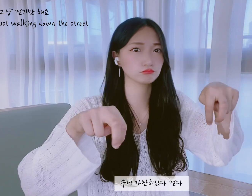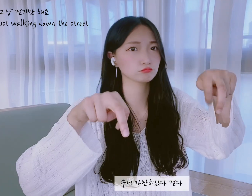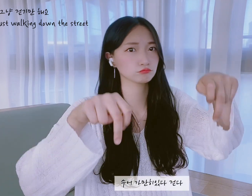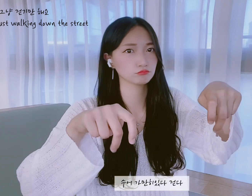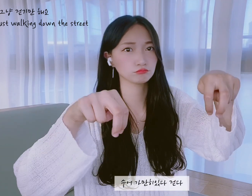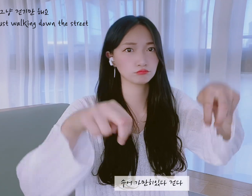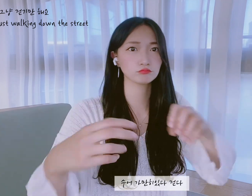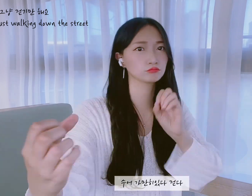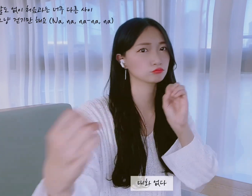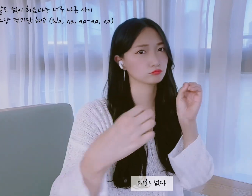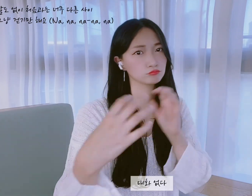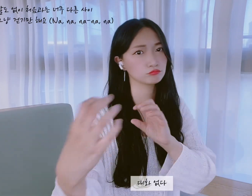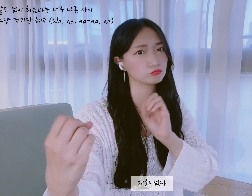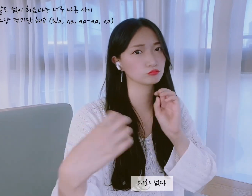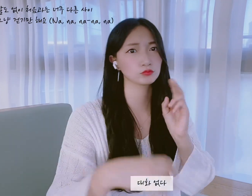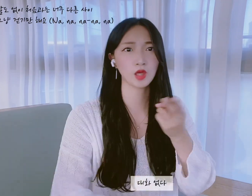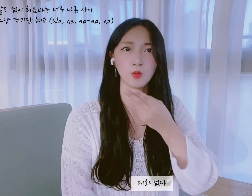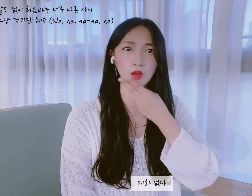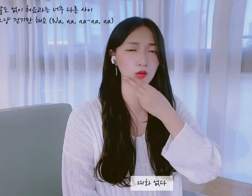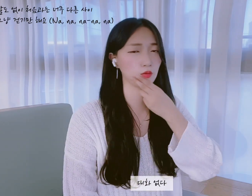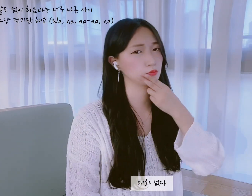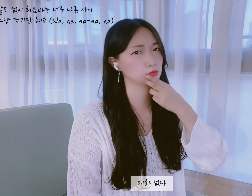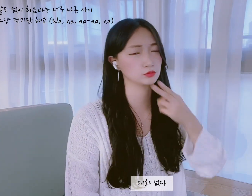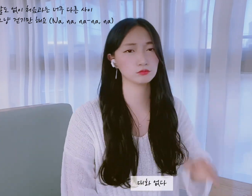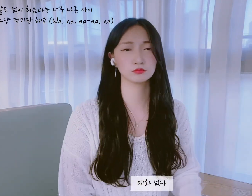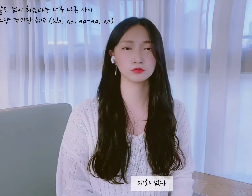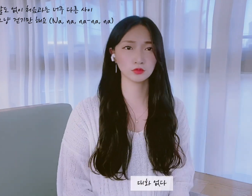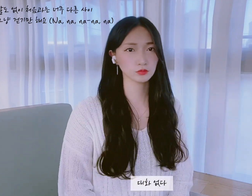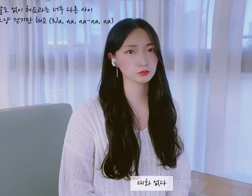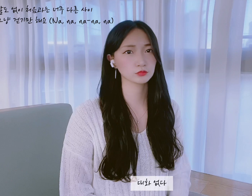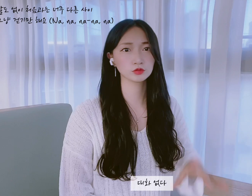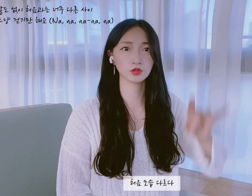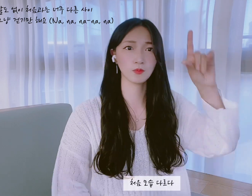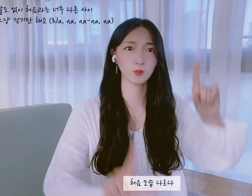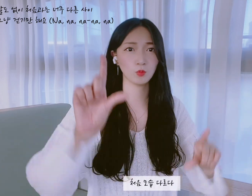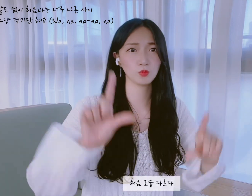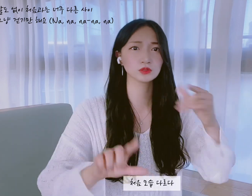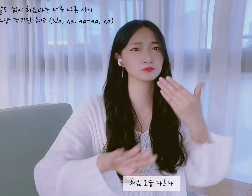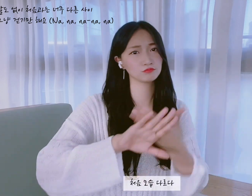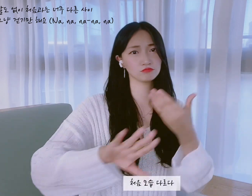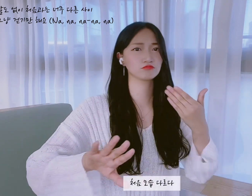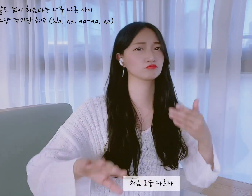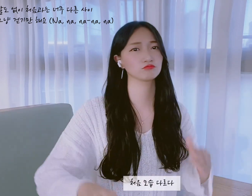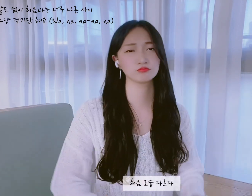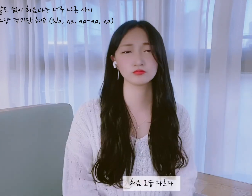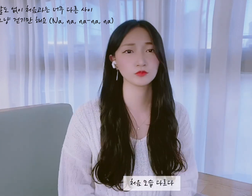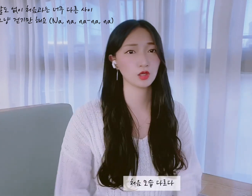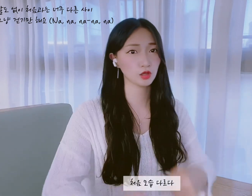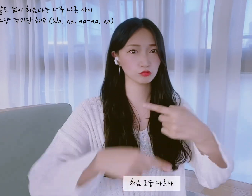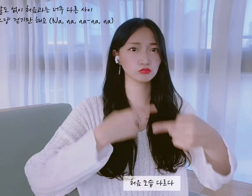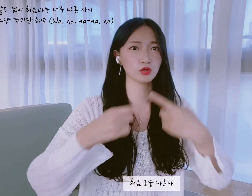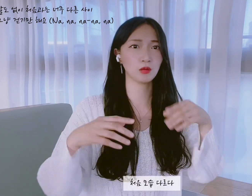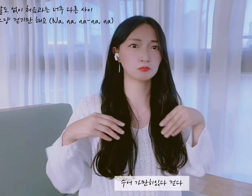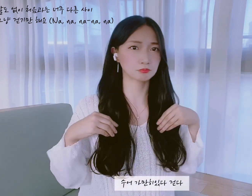on the street 아무런 말도 없이 정답 너무 다른 사이 말 없이 그냥 걷기만 해요